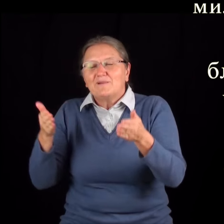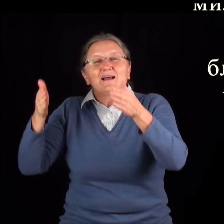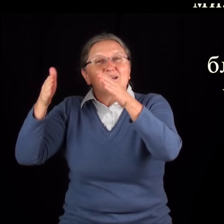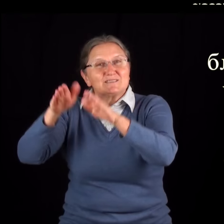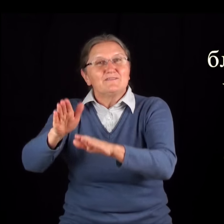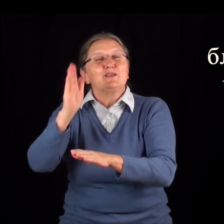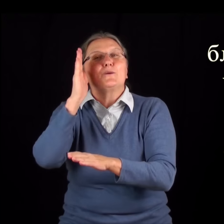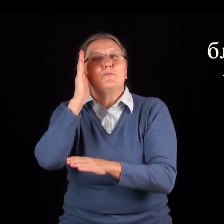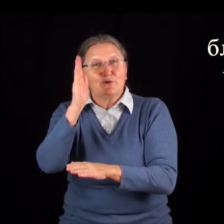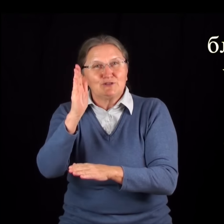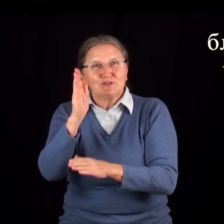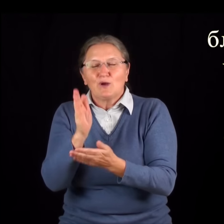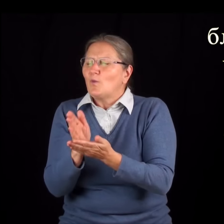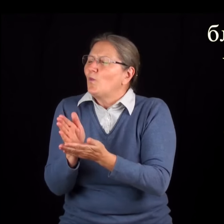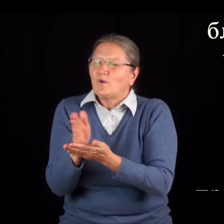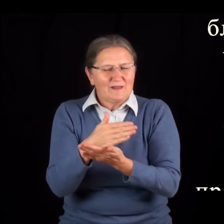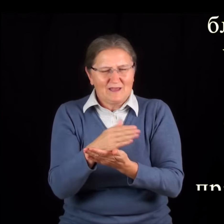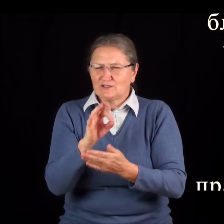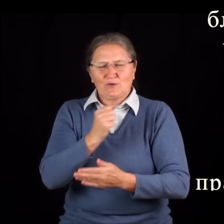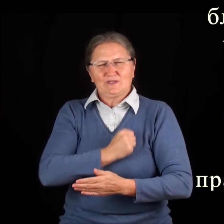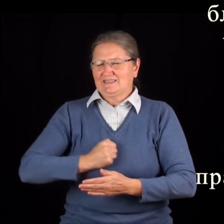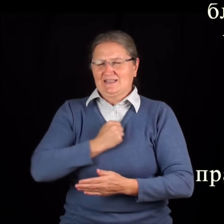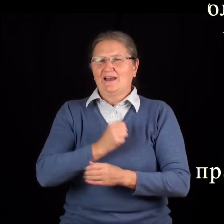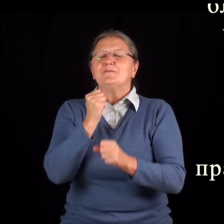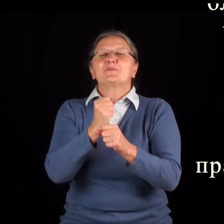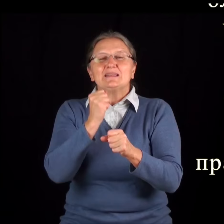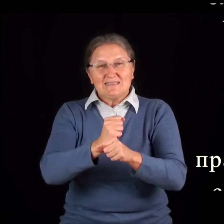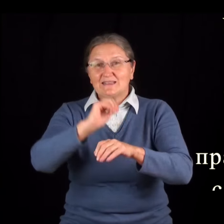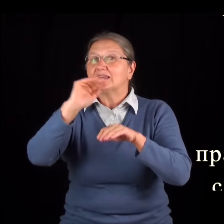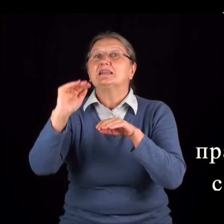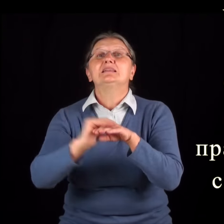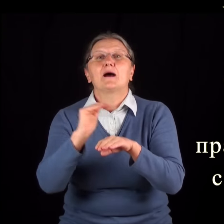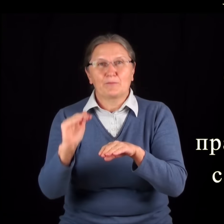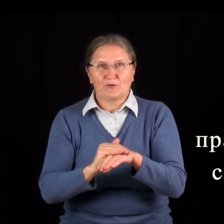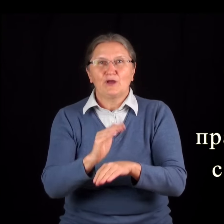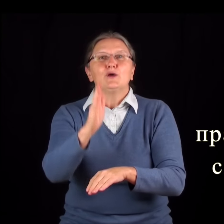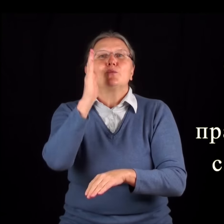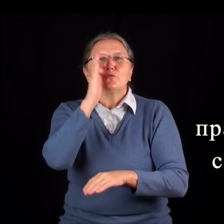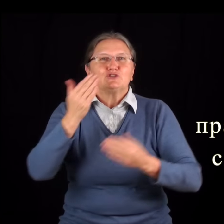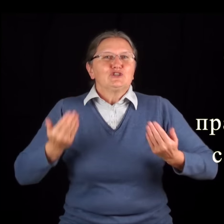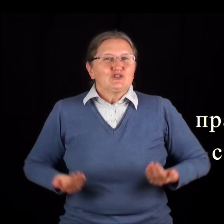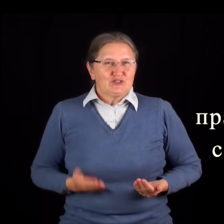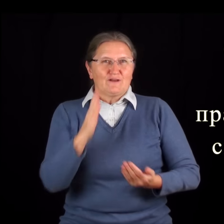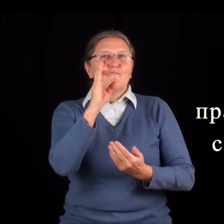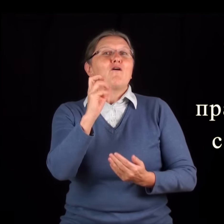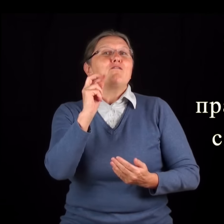благословении будет. Уклоняйся от зла и делай добро, и будешь жить вовек.